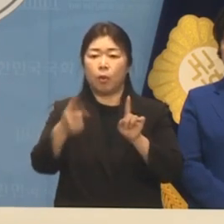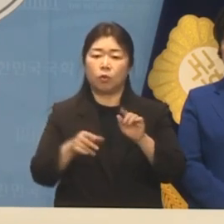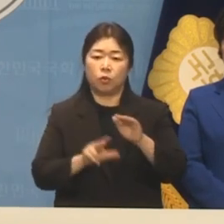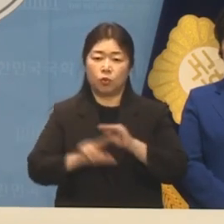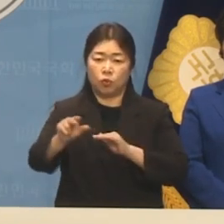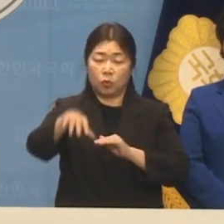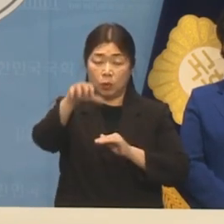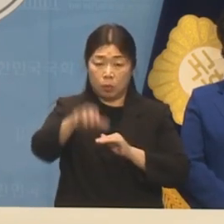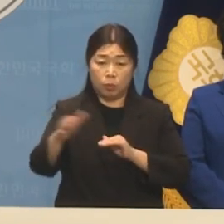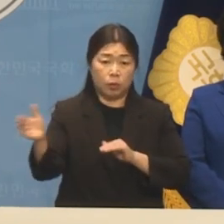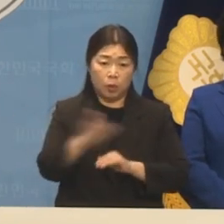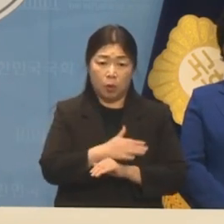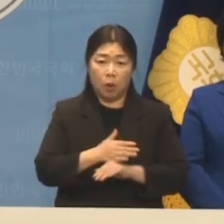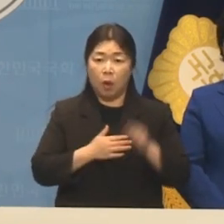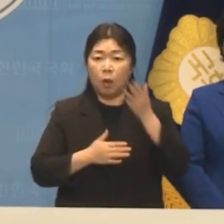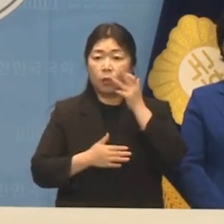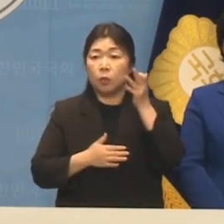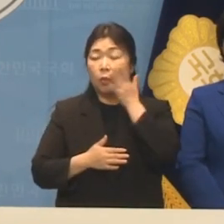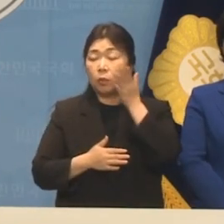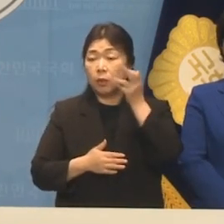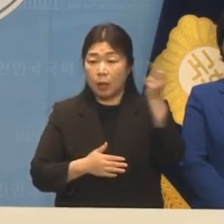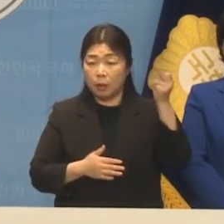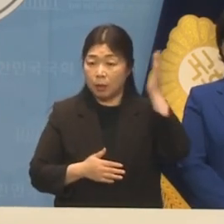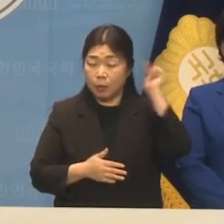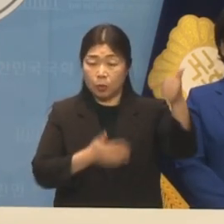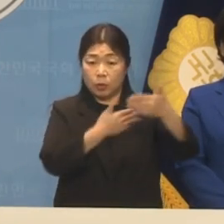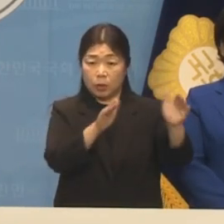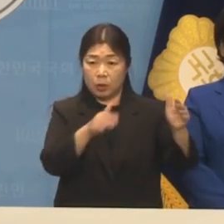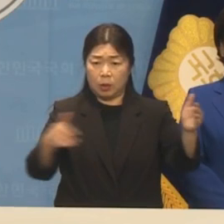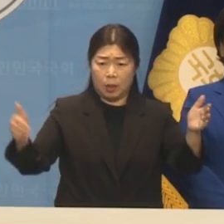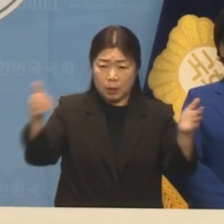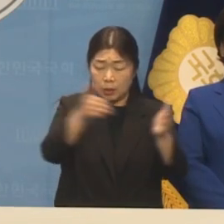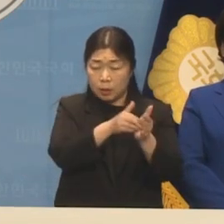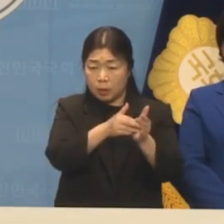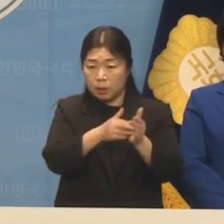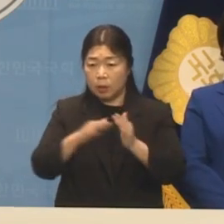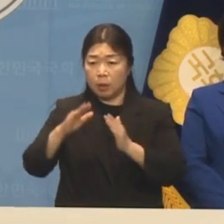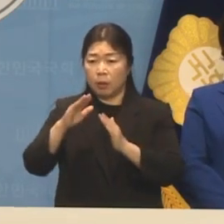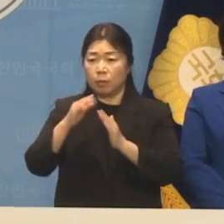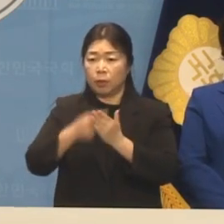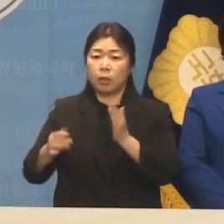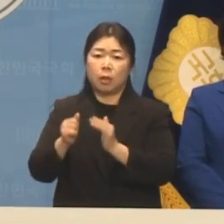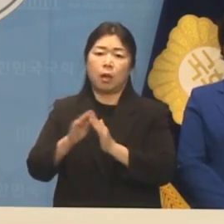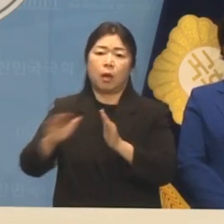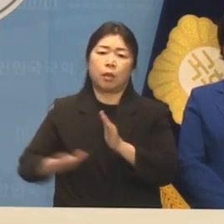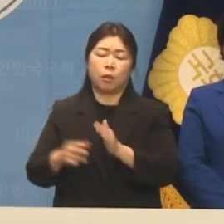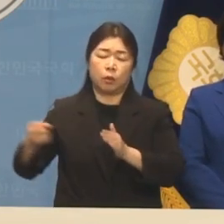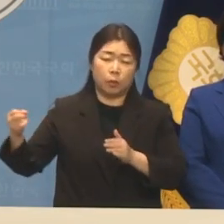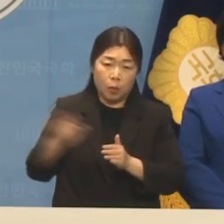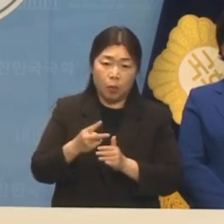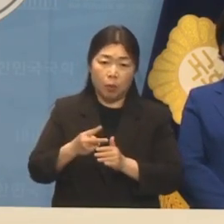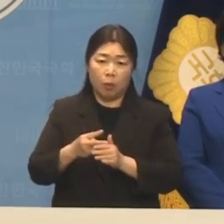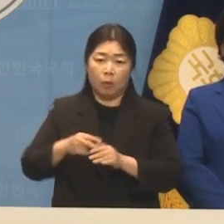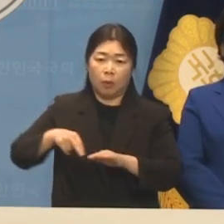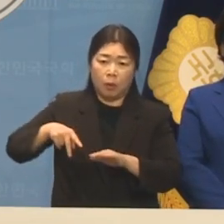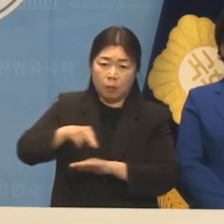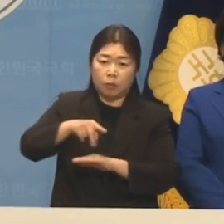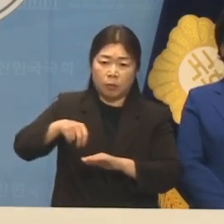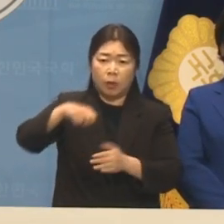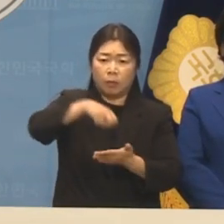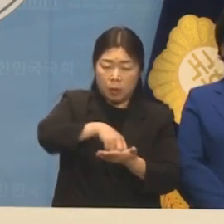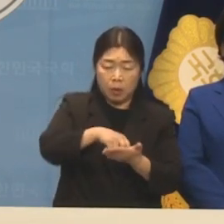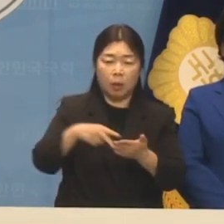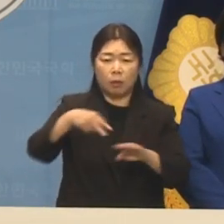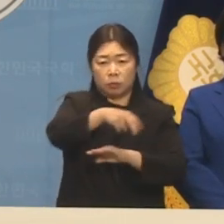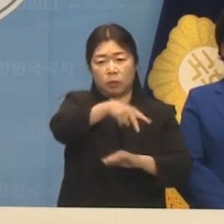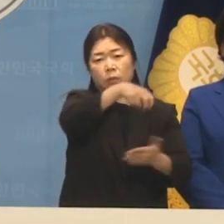출구에서부터 용산 대통령실 앞까지 유가족들이 또다시 우체 투지를 합니다.